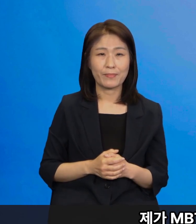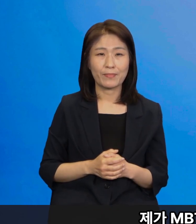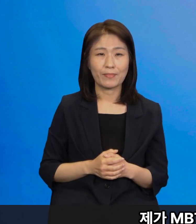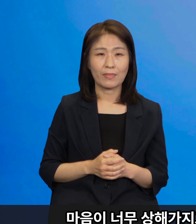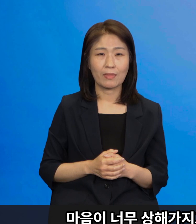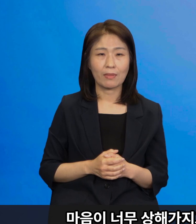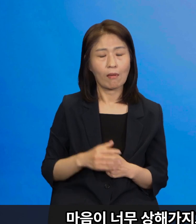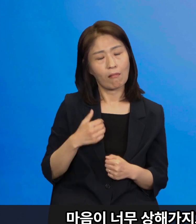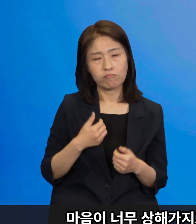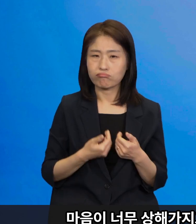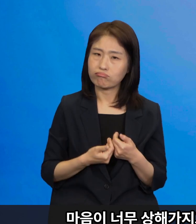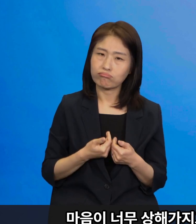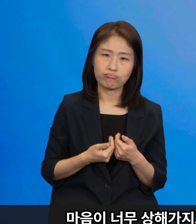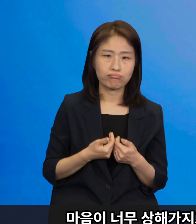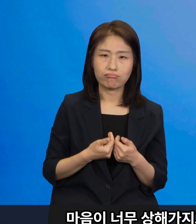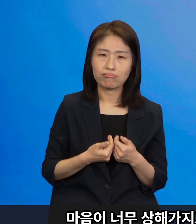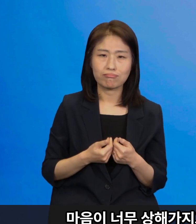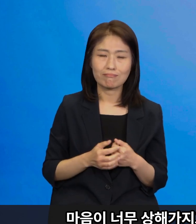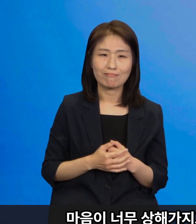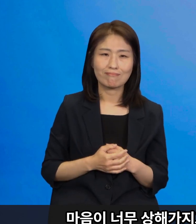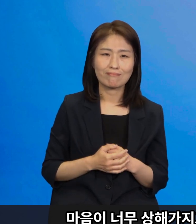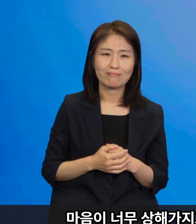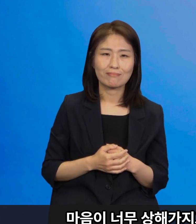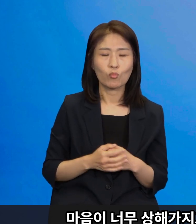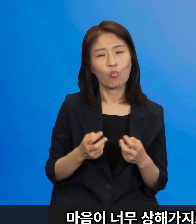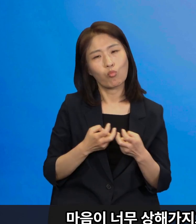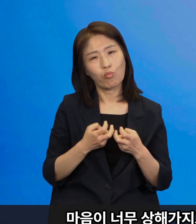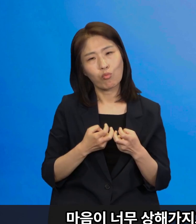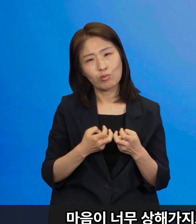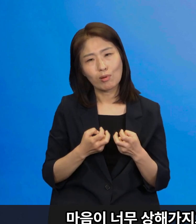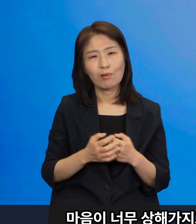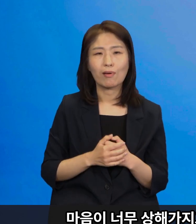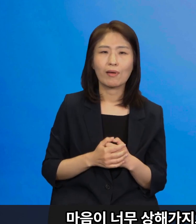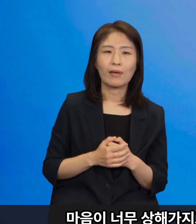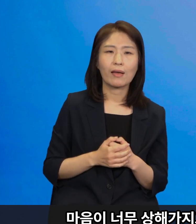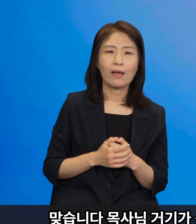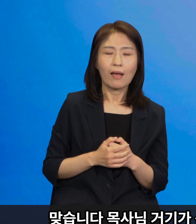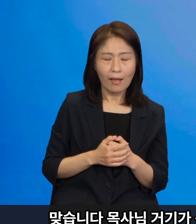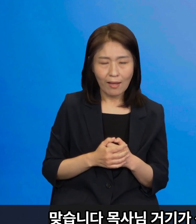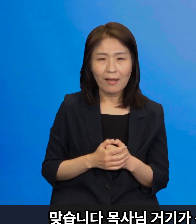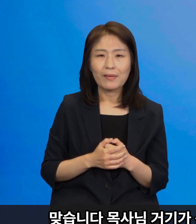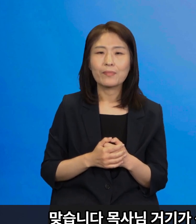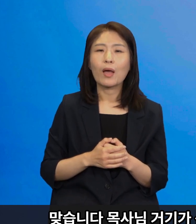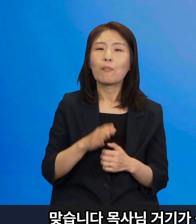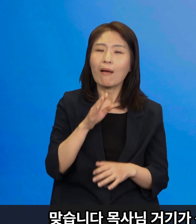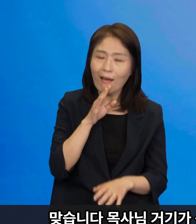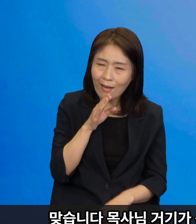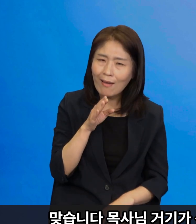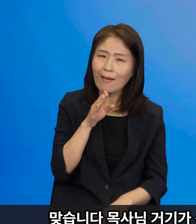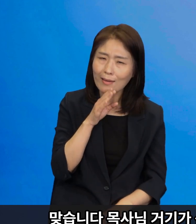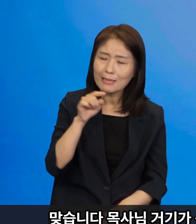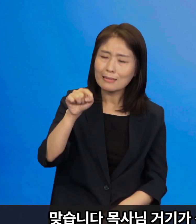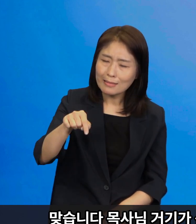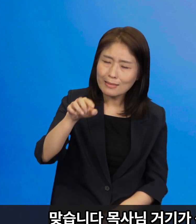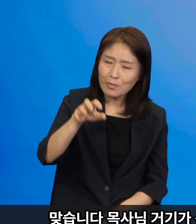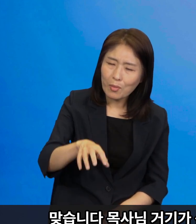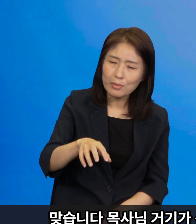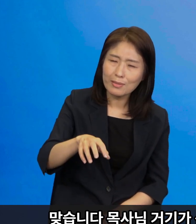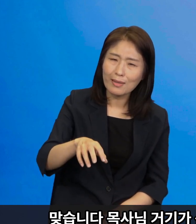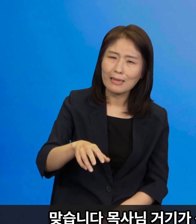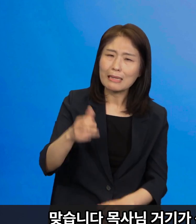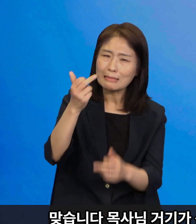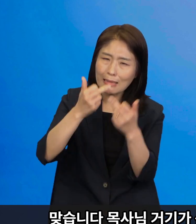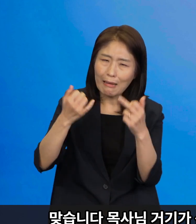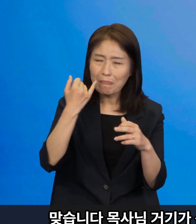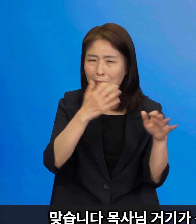아닙니까 여러분. 마음이 너무 상해가지고 이걸 어떻게 해야 돼 이러다가 맞습니다 목사님, 거기가 산도 없고